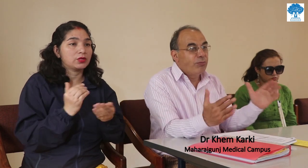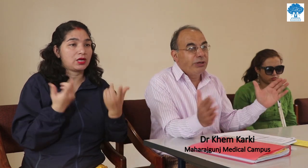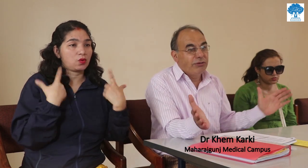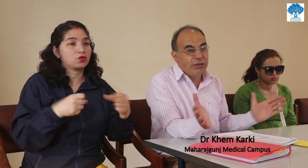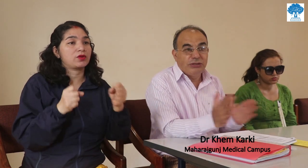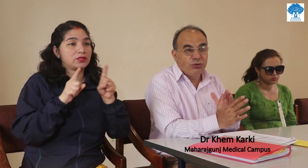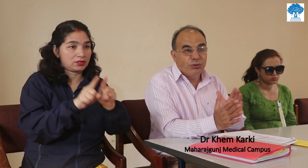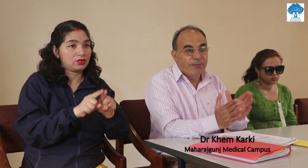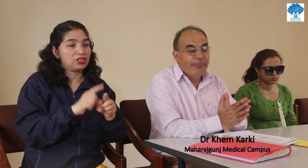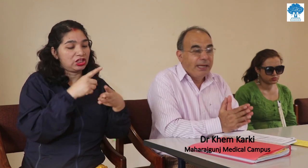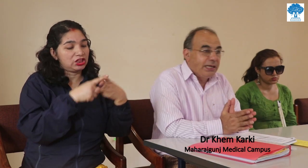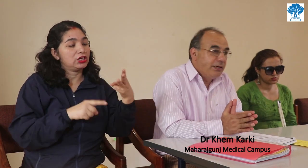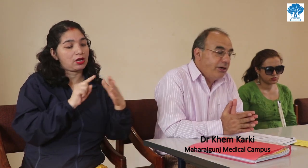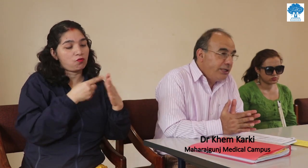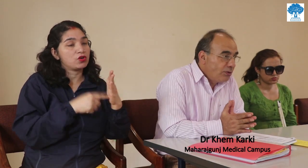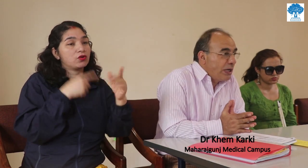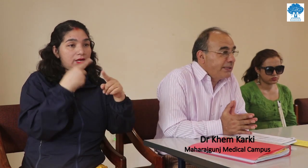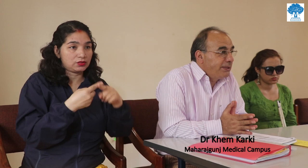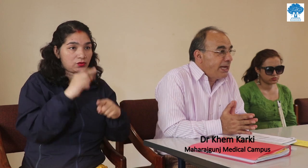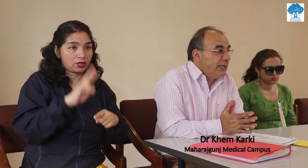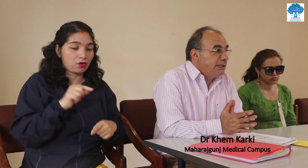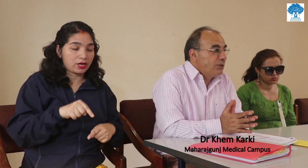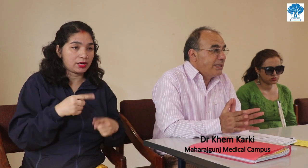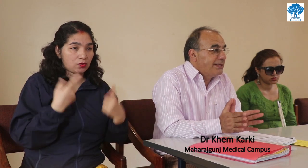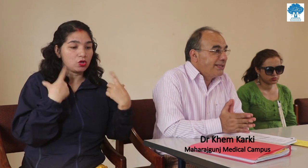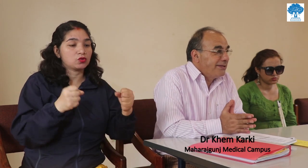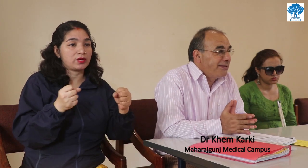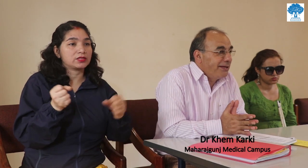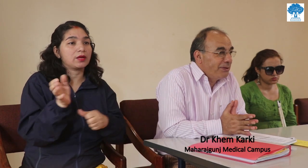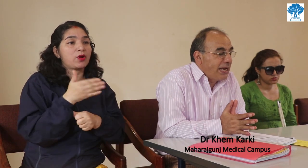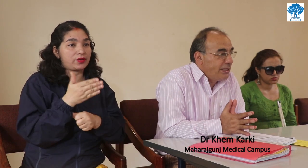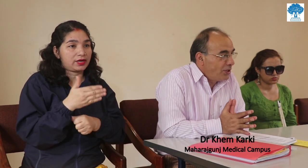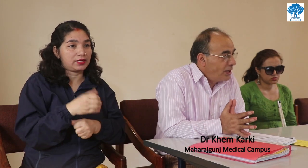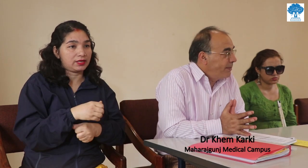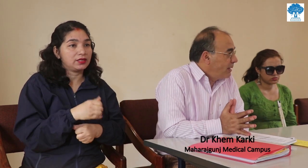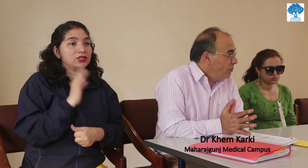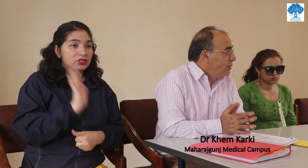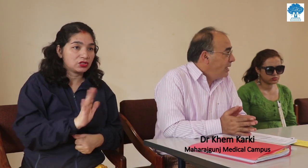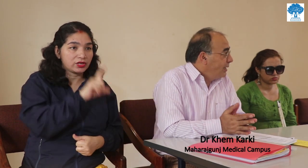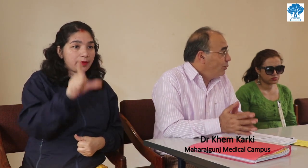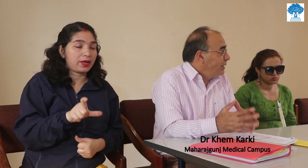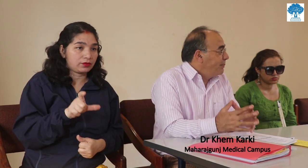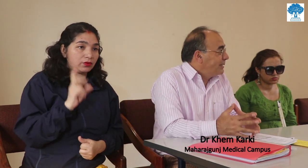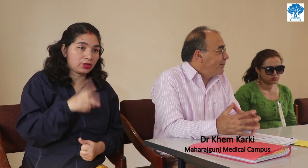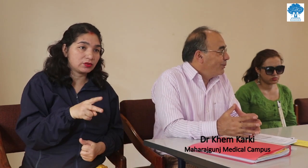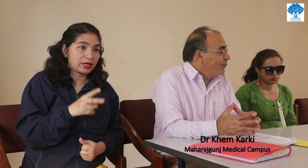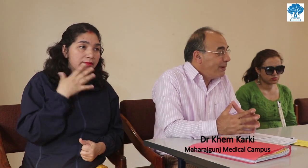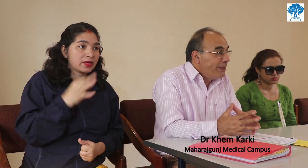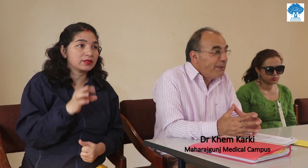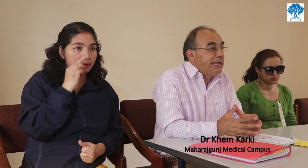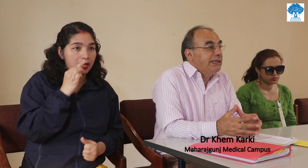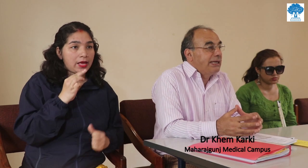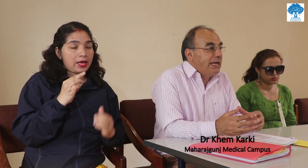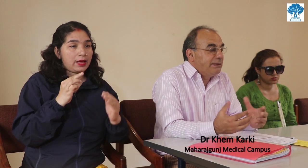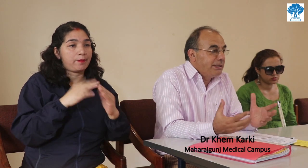तिनवटा कम्पोनेन्टहरूलाई जोडियो. र अहिलेको स्वास्थ्य मन्त्रालय जहाँ स्वास्थ्य तथा जनसङ्ख्या मन्त्रालय छ नेपालको, त्यो चाहिँ वास्तवमा त्यो